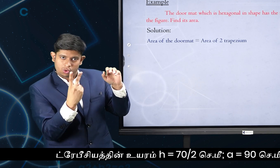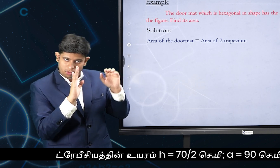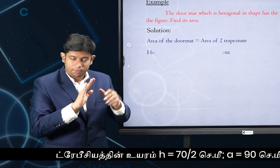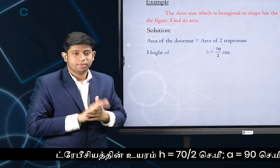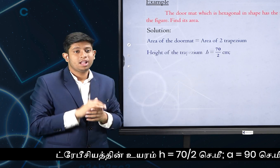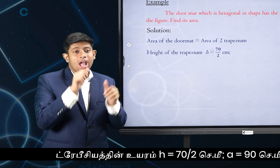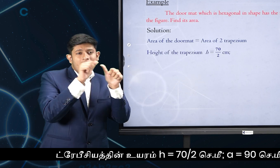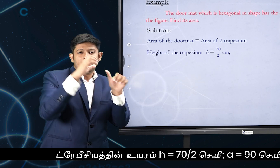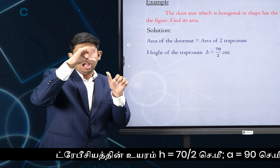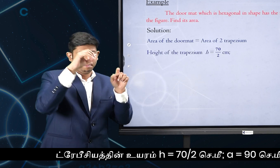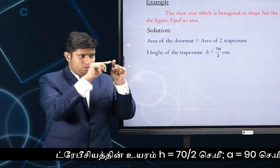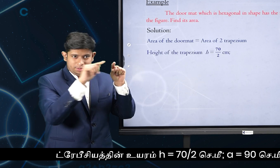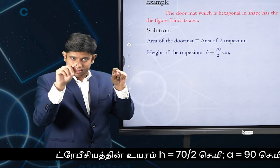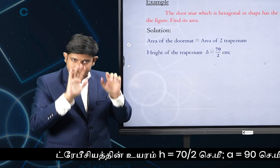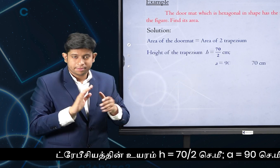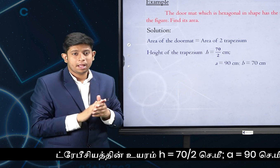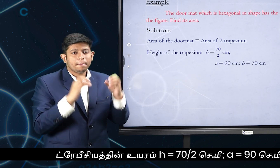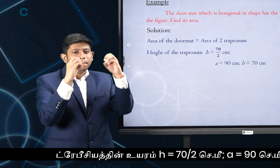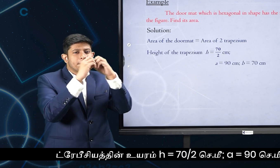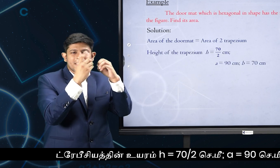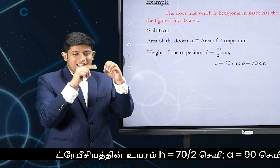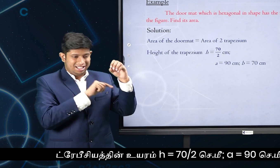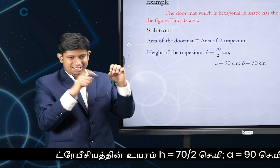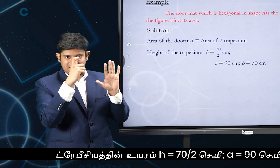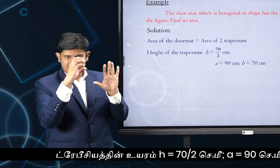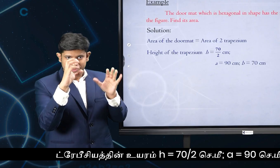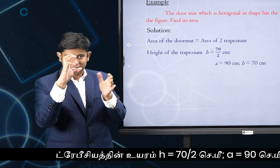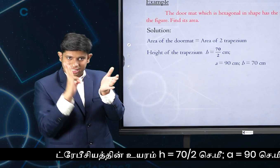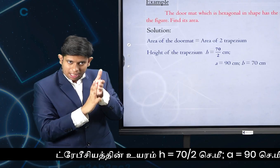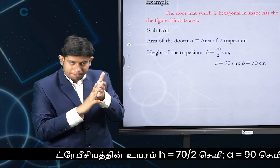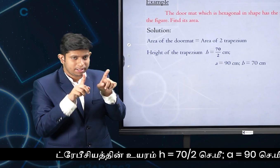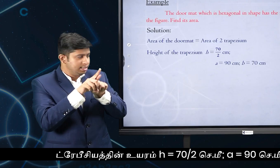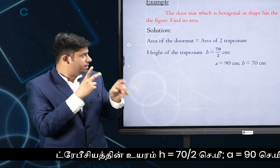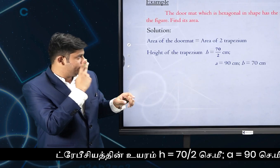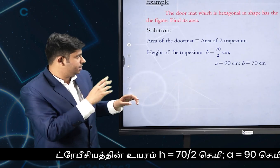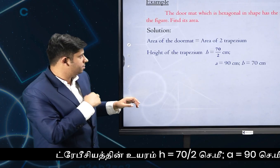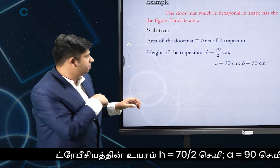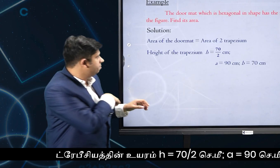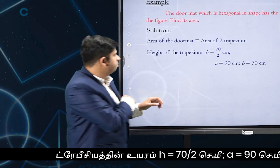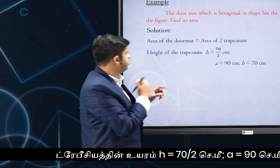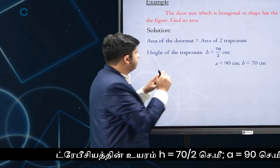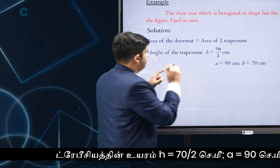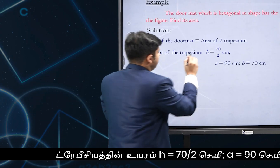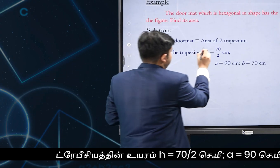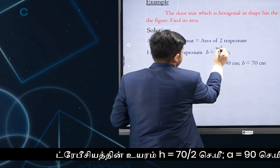ட்ரெபீசியத்தின் உயரம் h ஈடு 70 கீழ் 2 சென்டிமீட்டர், a ஈடு 90 சென்டிமீட்டர்,